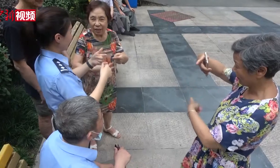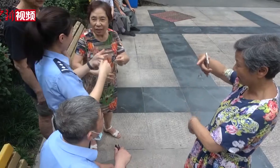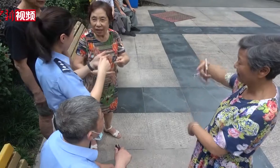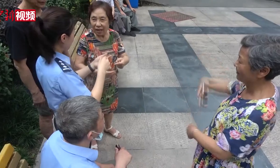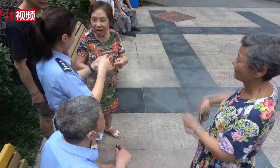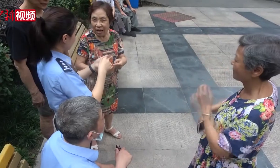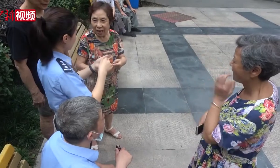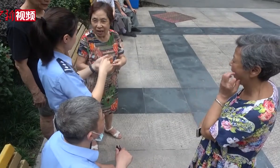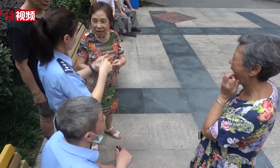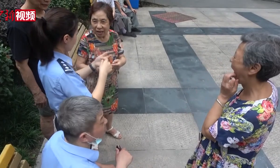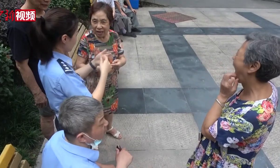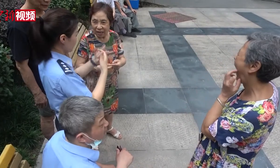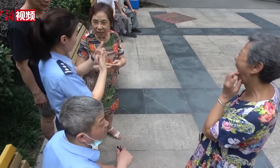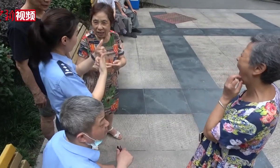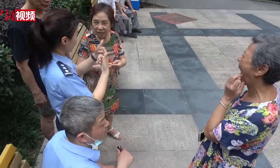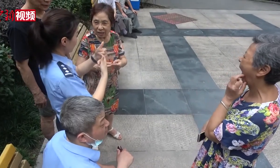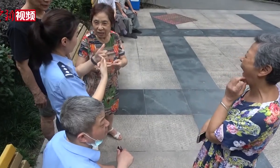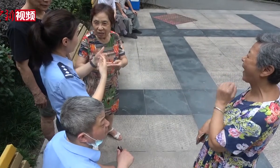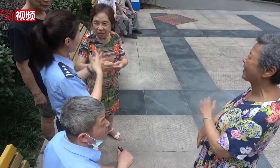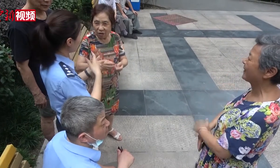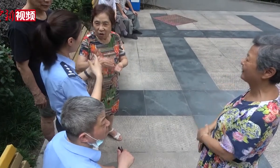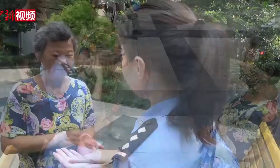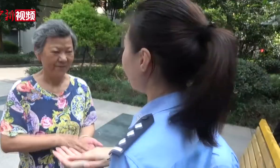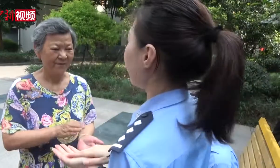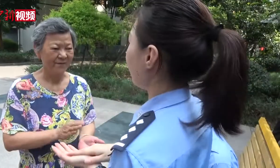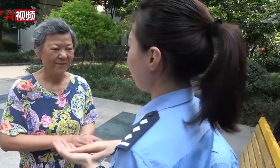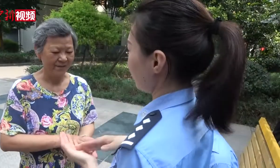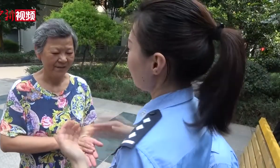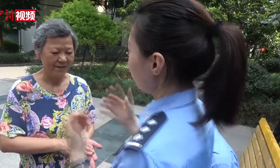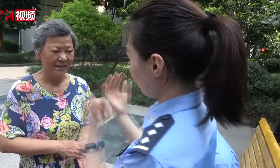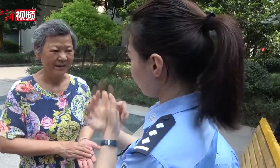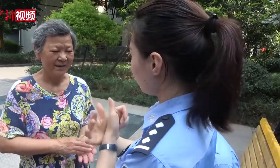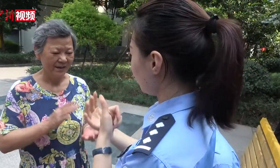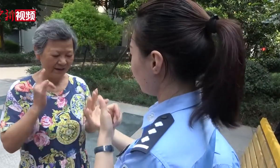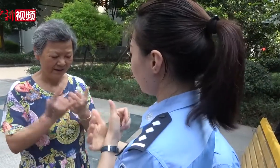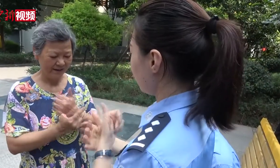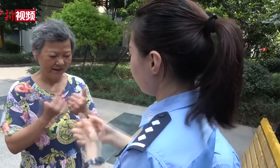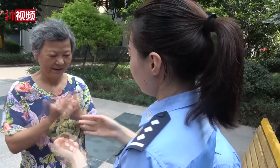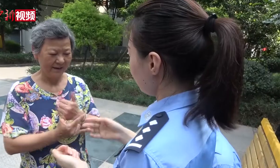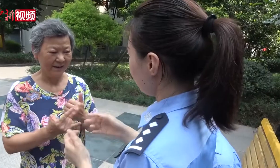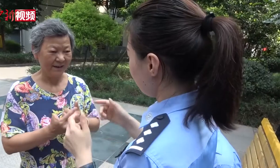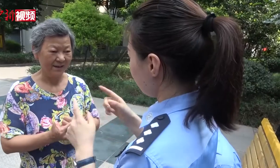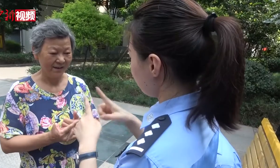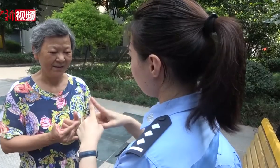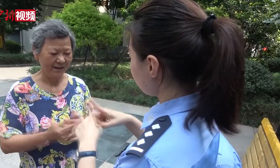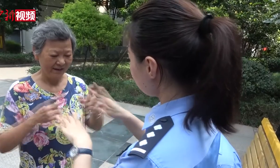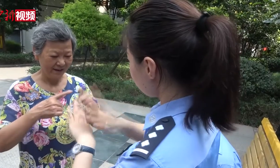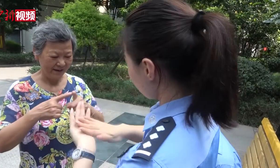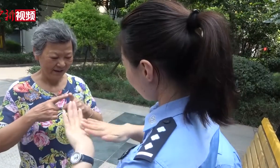住140多名退休的听障人士。但在小区普通住户眼里，个别听障人士不讲卫生、有噪音等不文明行为